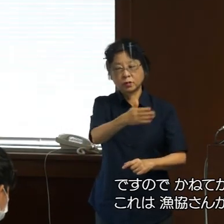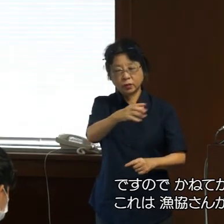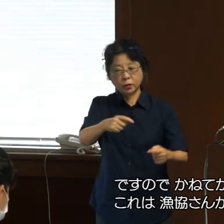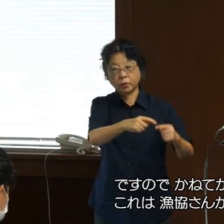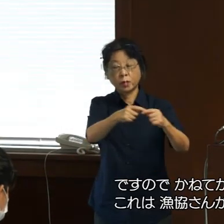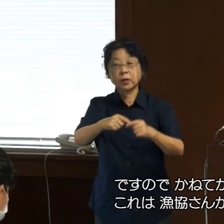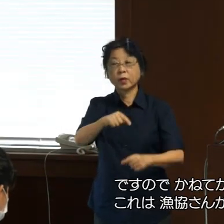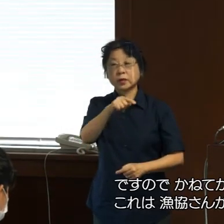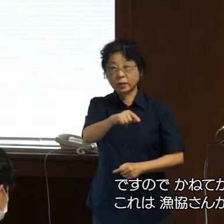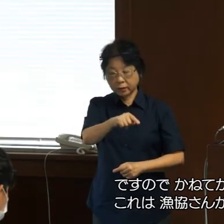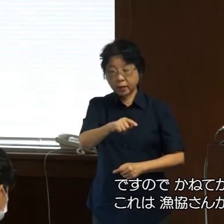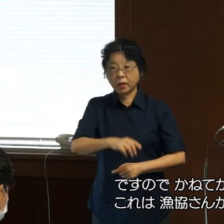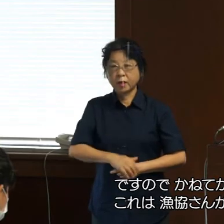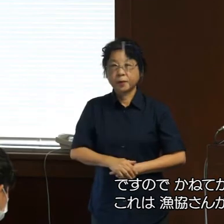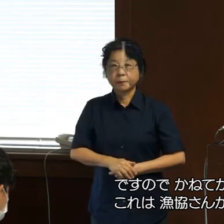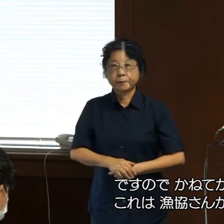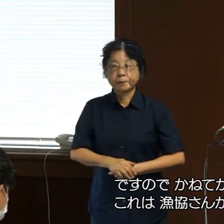が